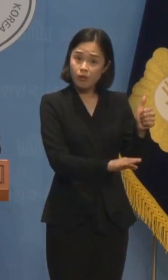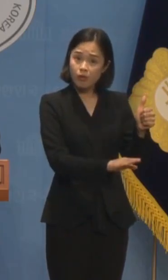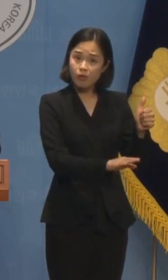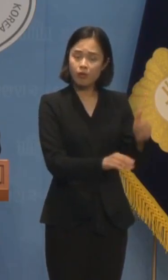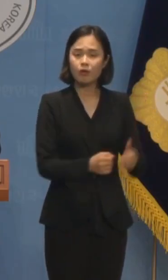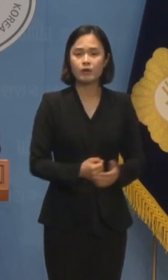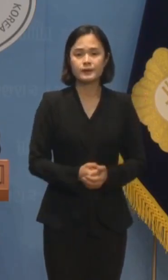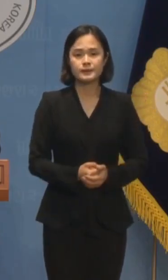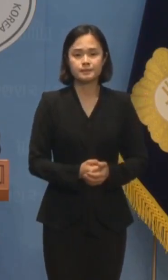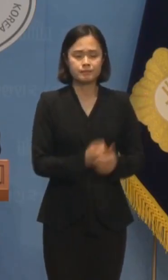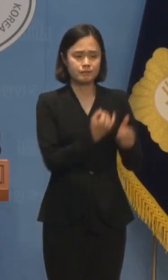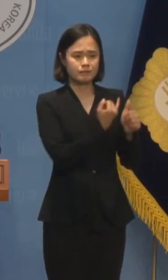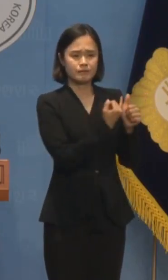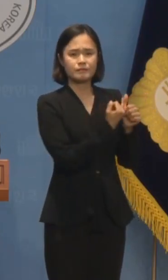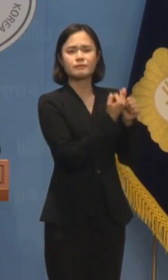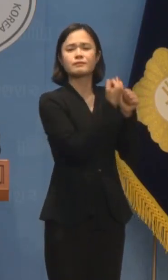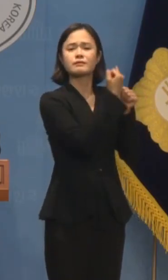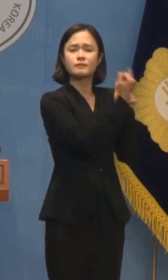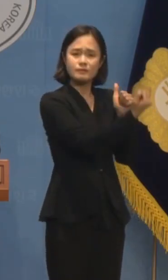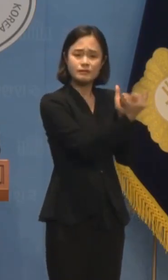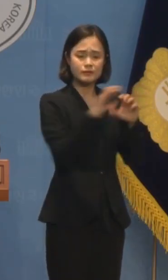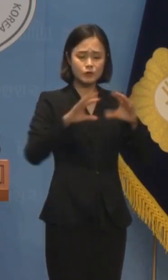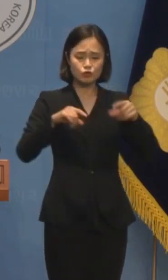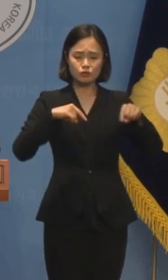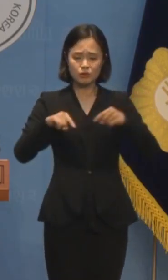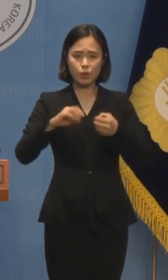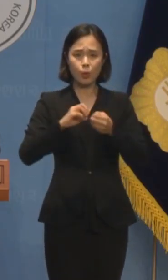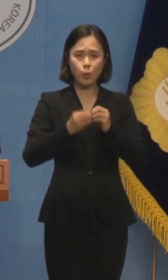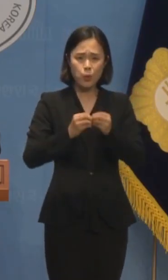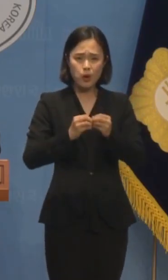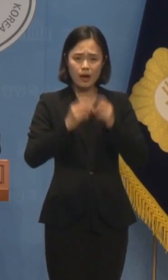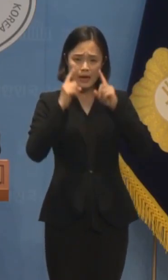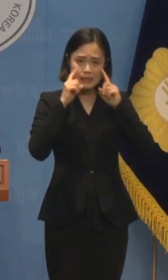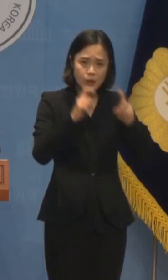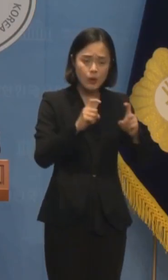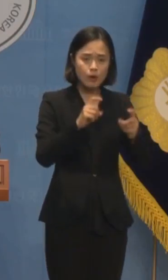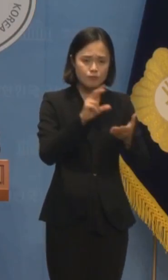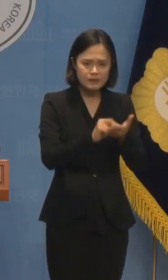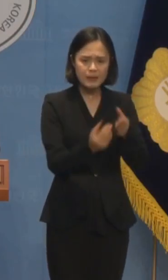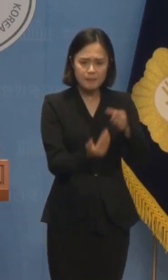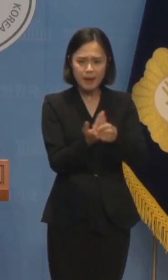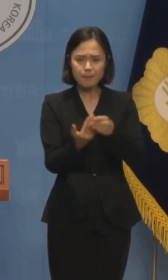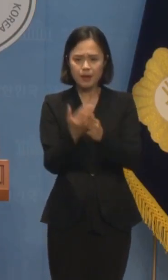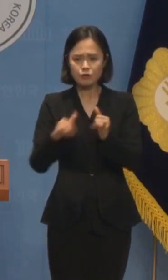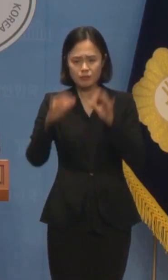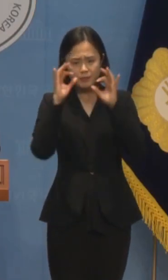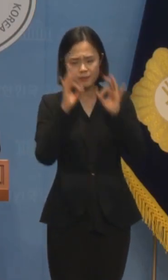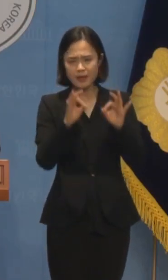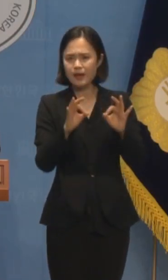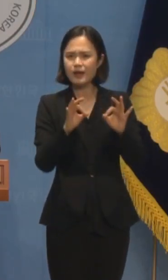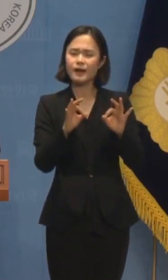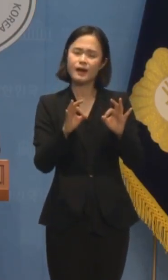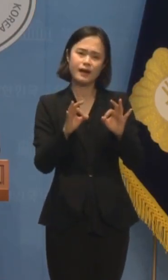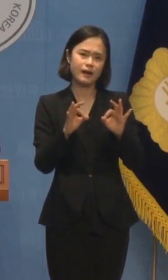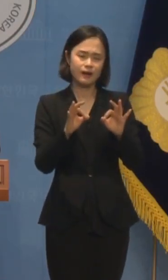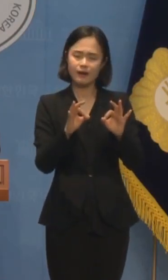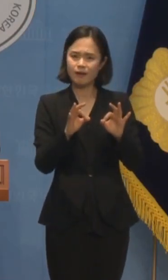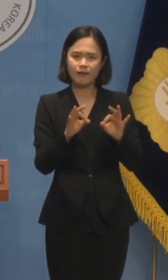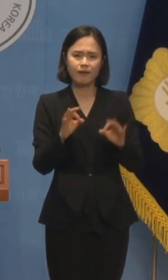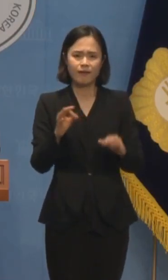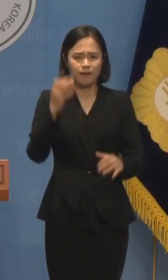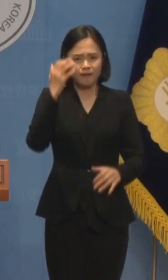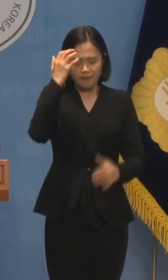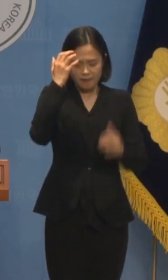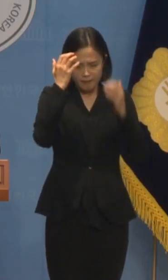매일같이 김건희 여사의 국정농단이 터져나오는 상황을 국민께서 마주해야 합니까? 초유의 국정농단에